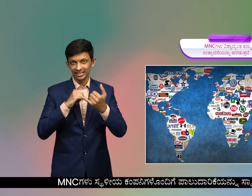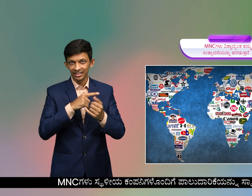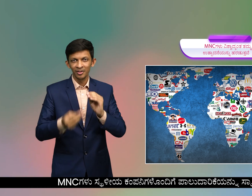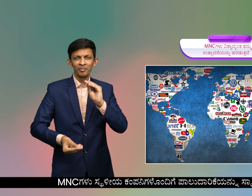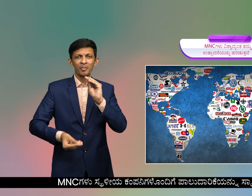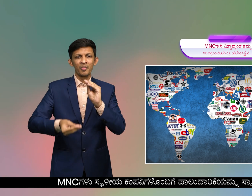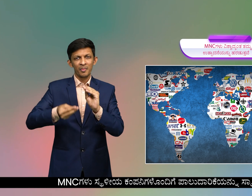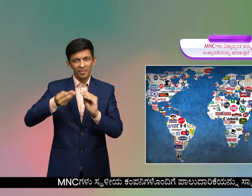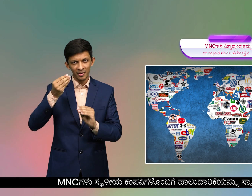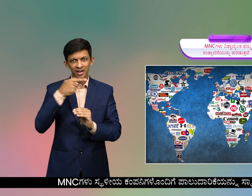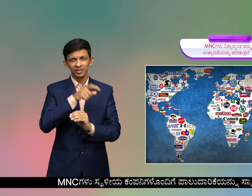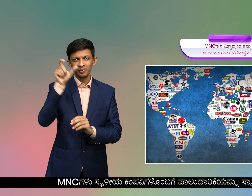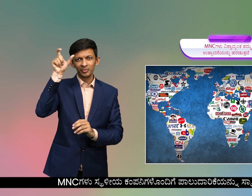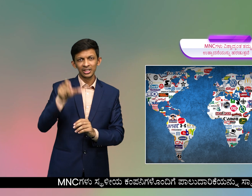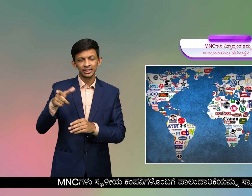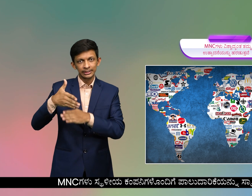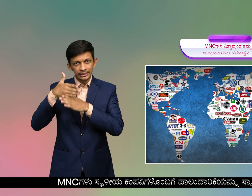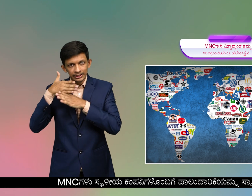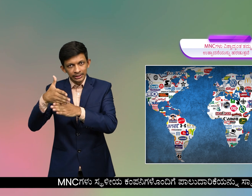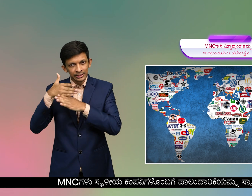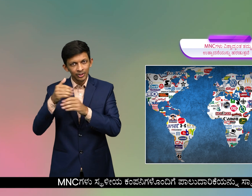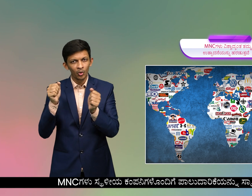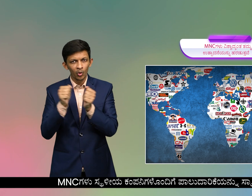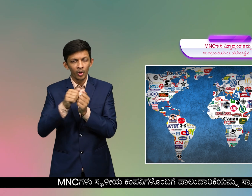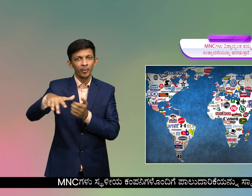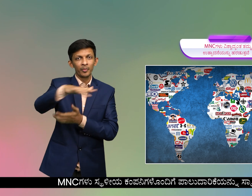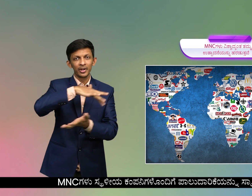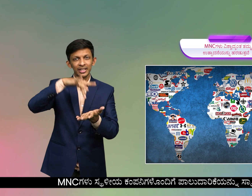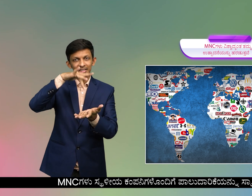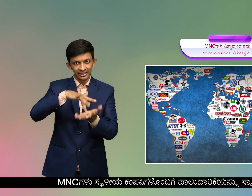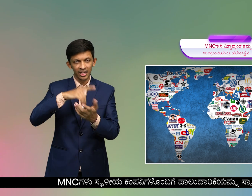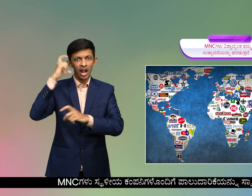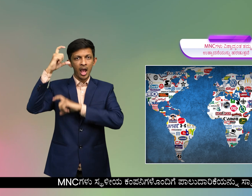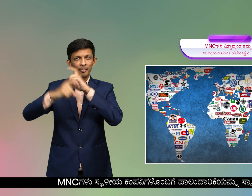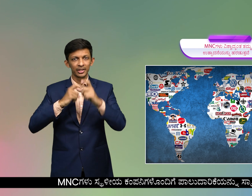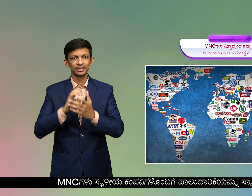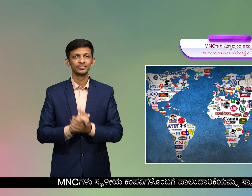ಎಂಎನ್ಸಿಗಳು ಸ್ಥಳೀಯ ಕಂಪನಿಗಳೊಂದಿಗೆ ಪಾಲುದಾರಿಕೆಯನ್ನು ಸ್ಥಾಪಿಸುತ್ತವೆ.